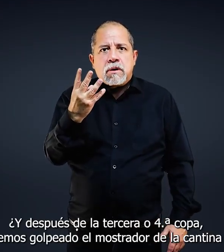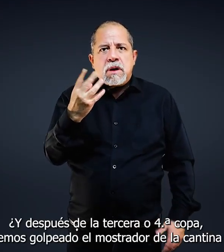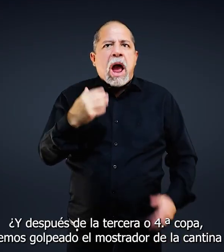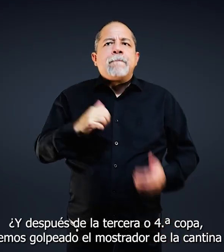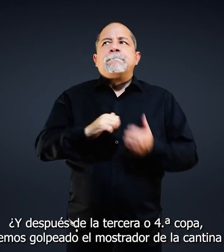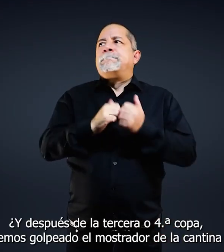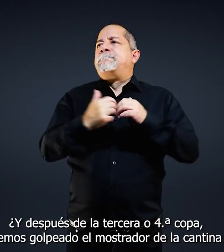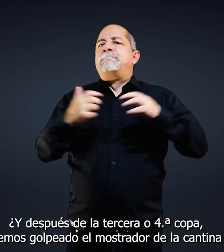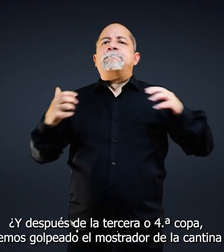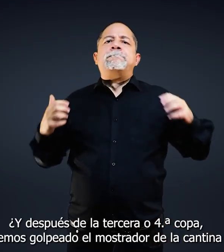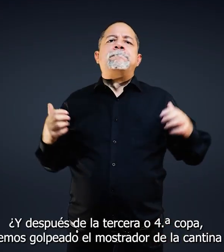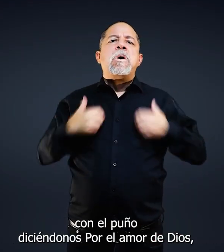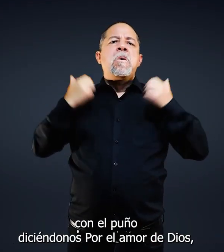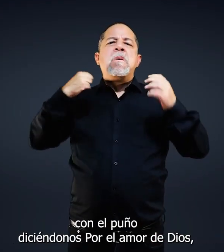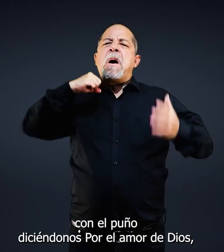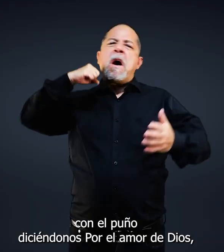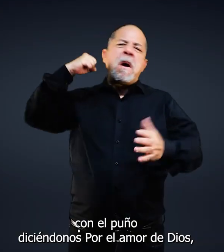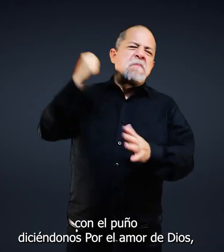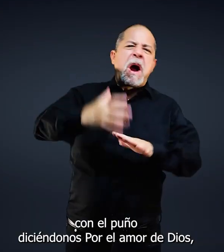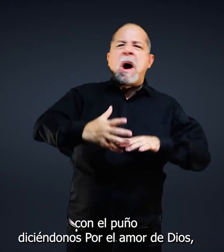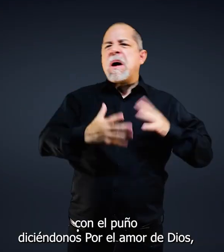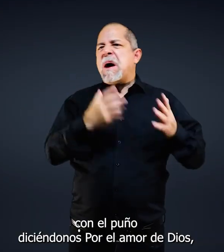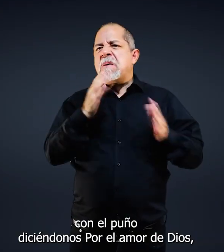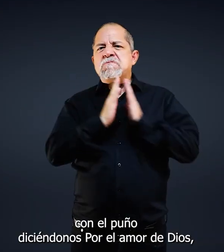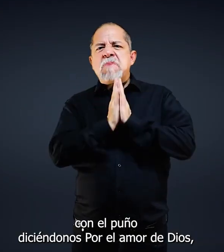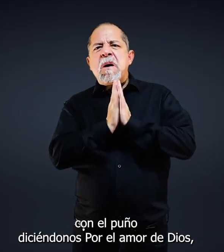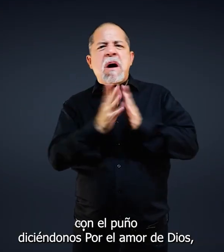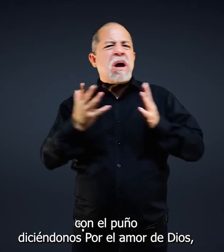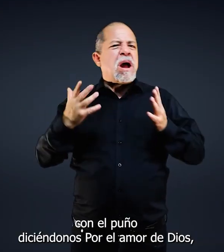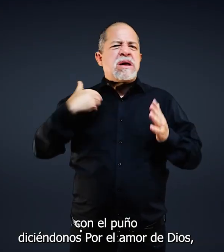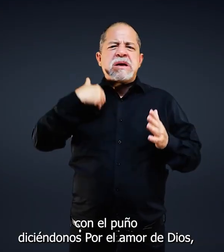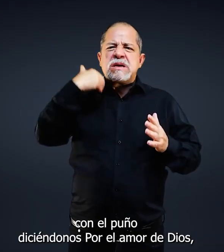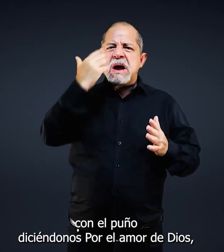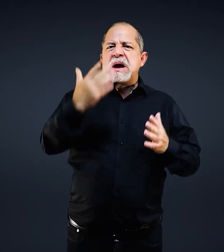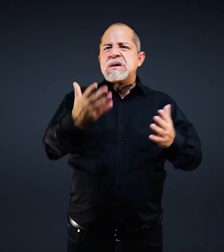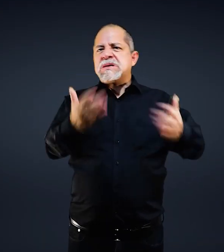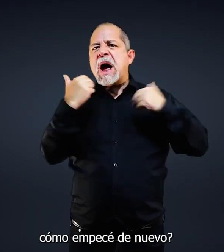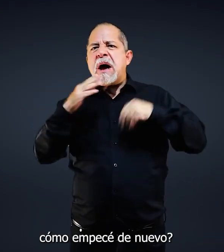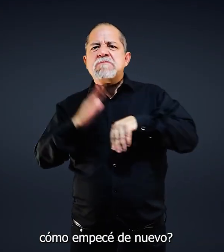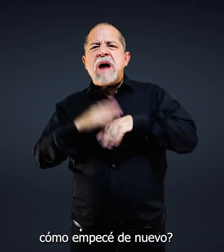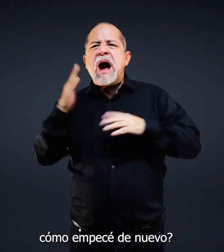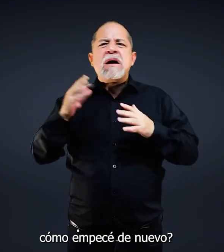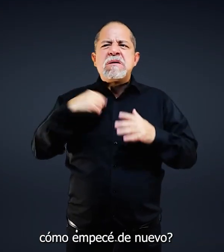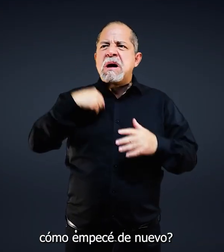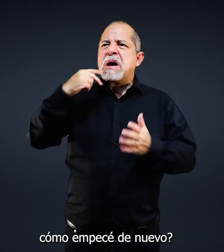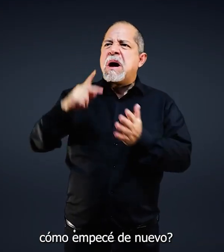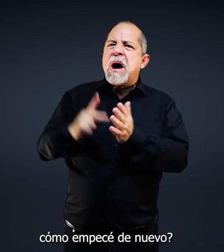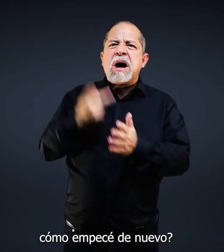mostrador de la cantina con el puño diciéndonos: por el amor de Dios, ¿cómo empecé de nuevo?